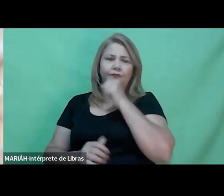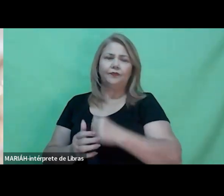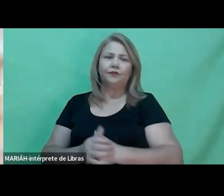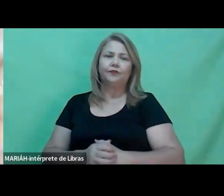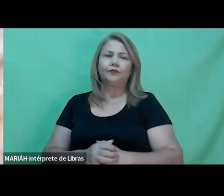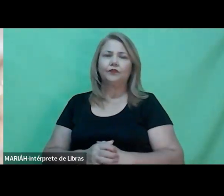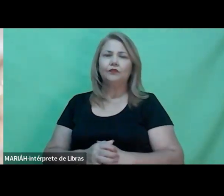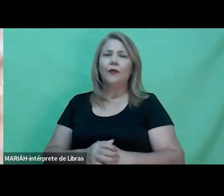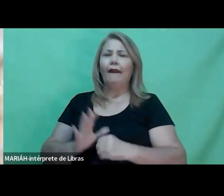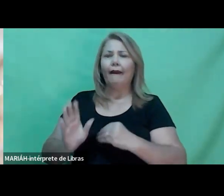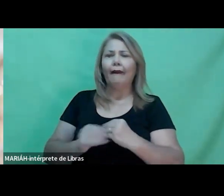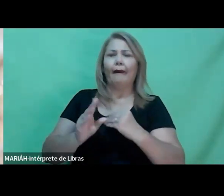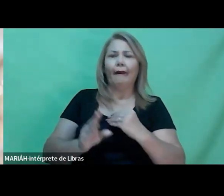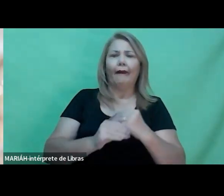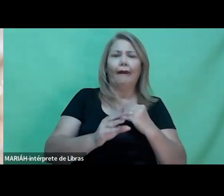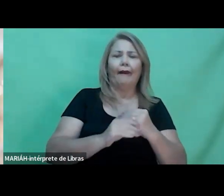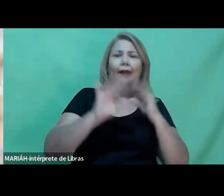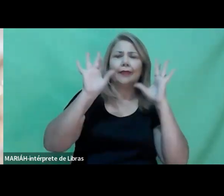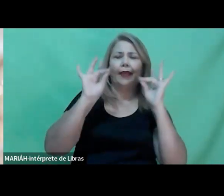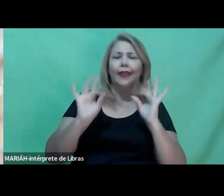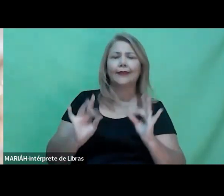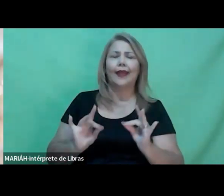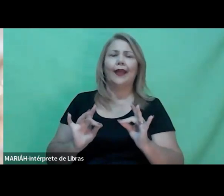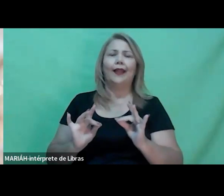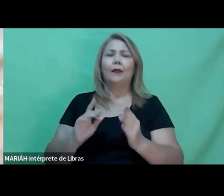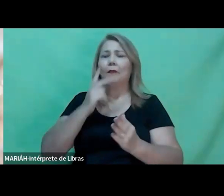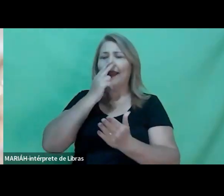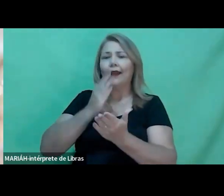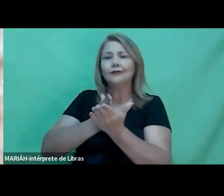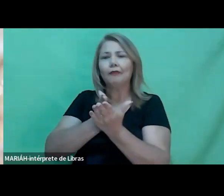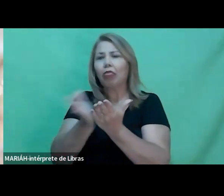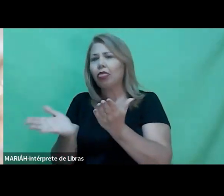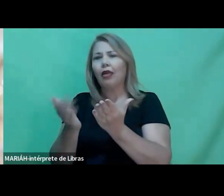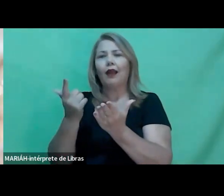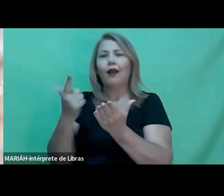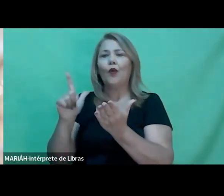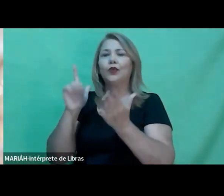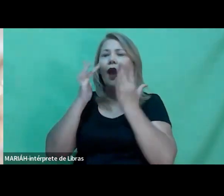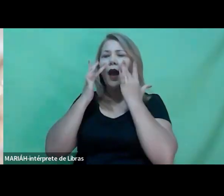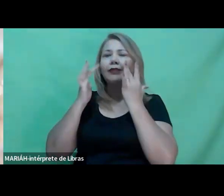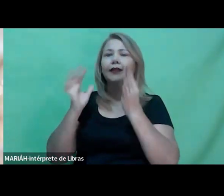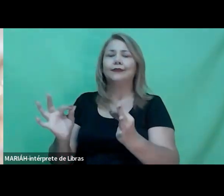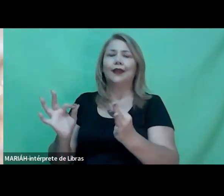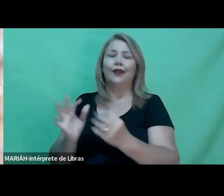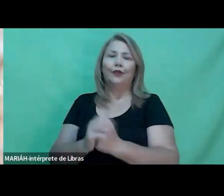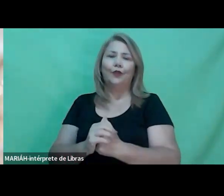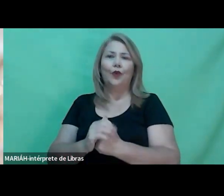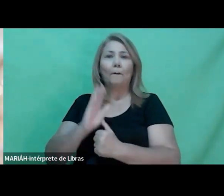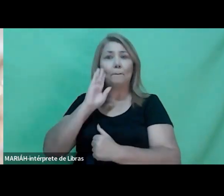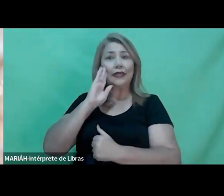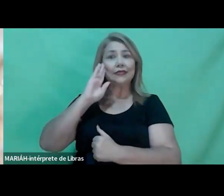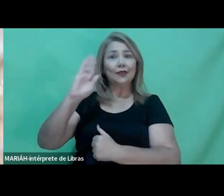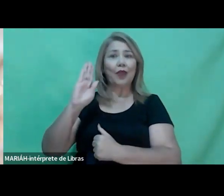sean innecesarios o que nos desvíen de la atención de lo fundamental de lo que estoy describiendo